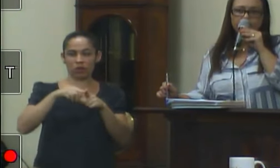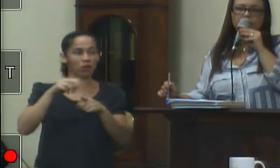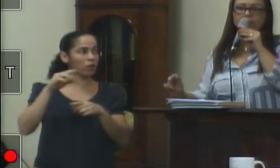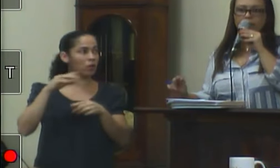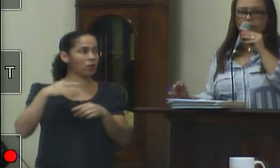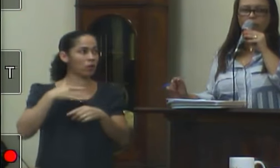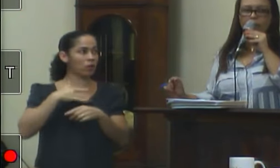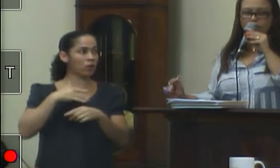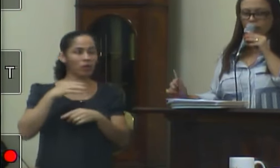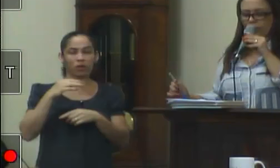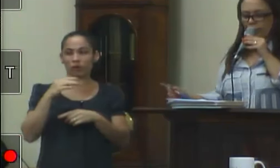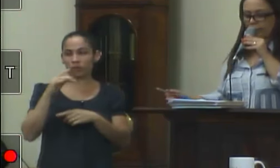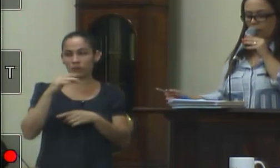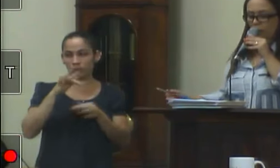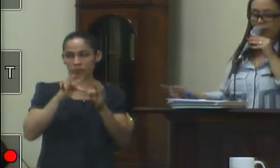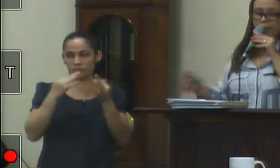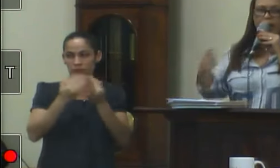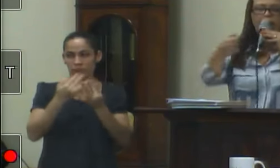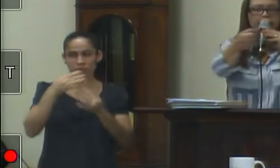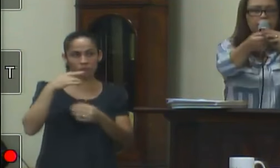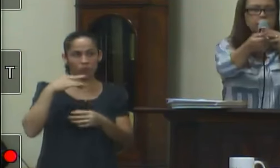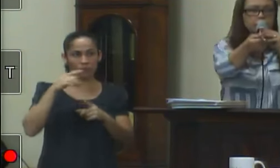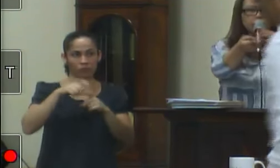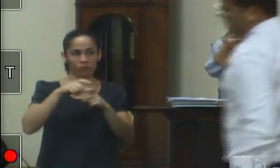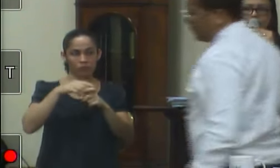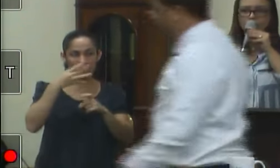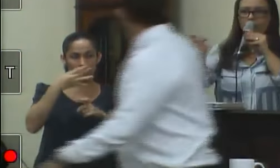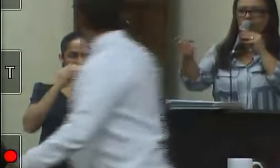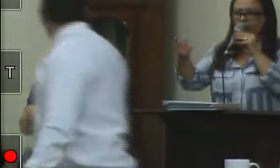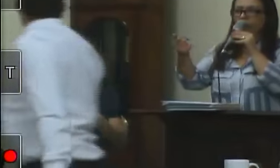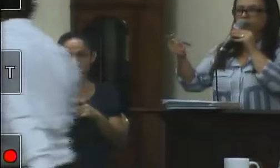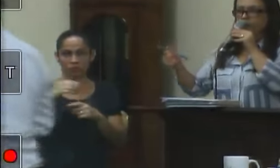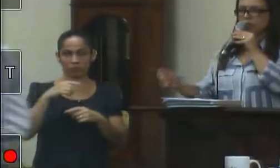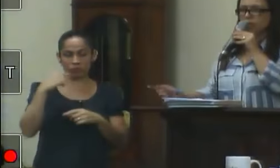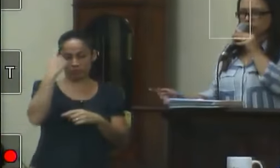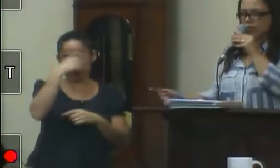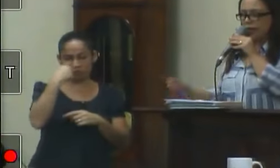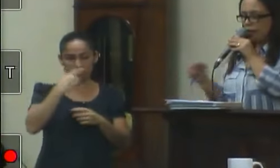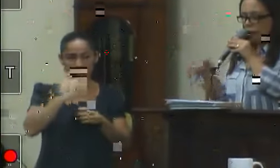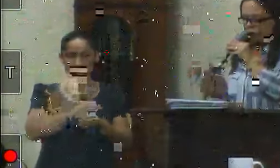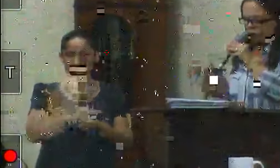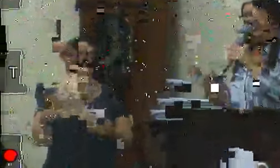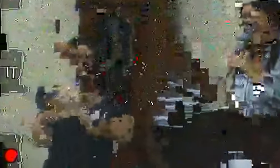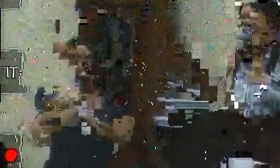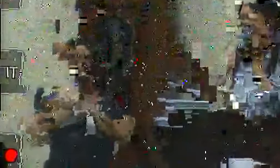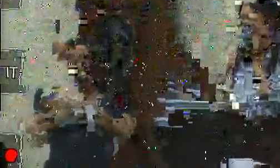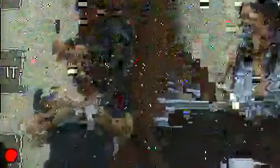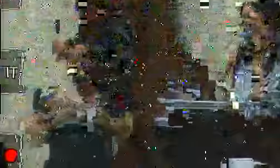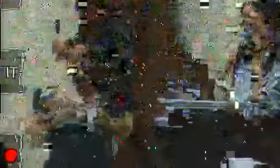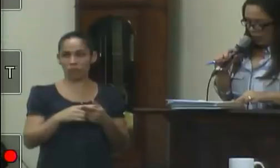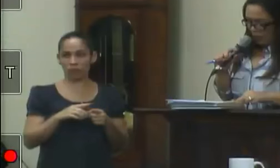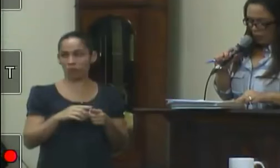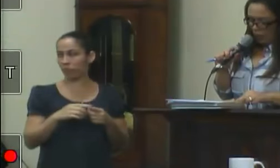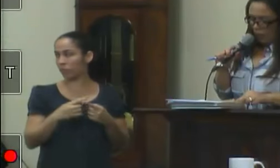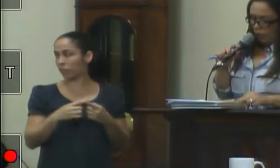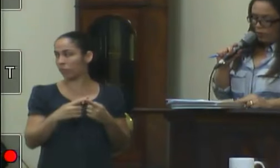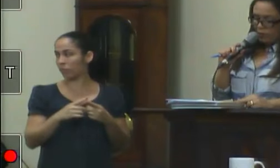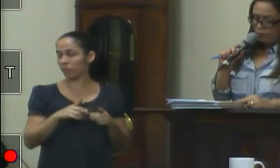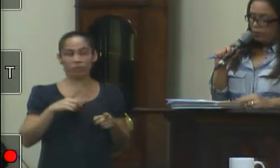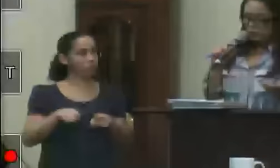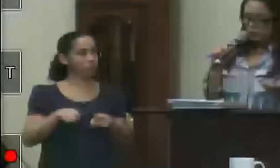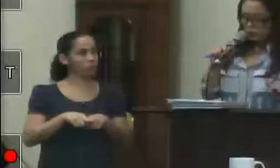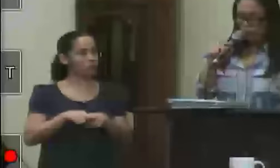da família, com médico 40 horas. Até um pedido do vereador Rafael de bastante tempo. Bom,